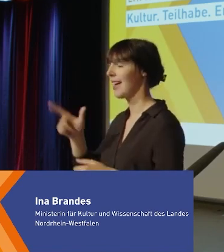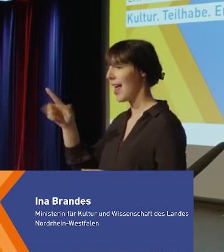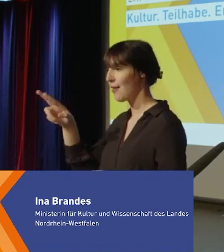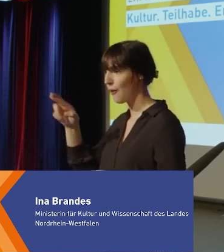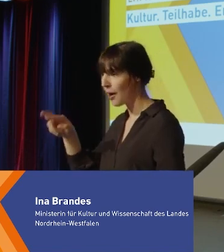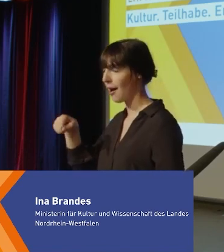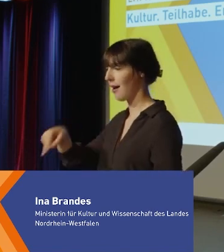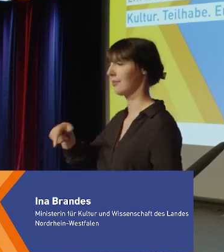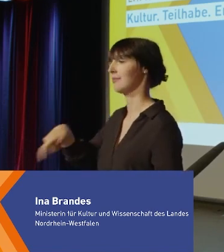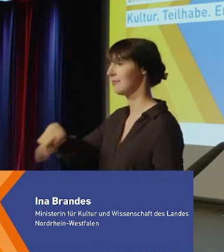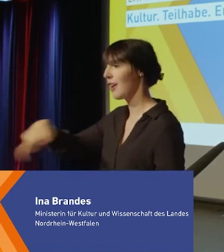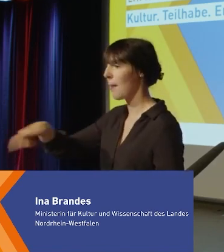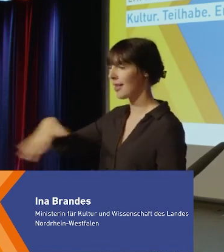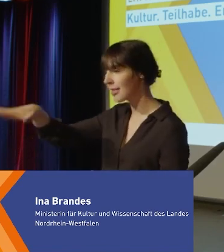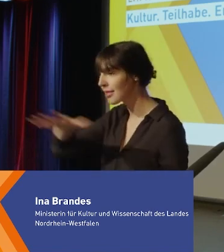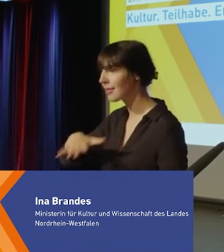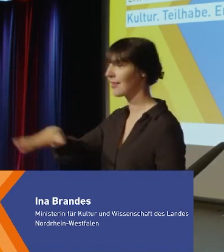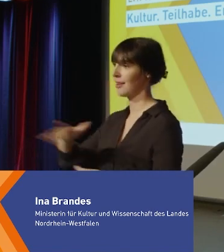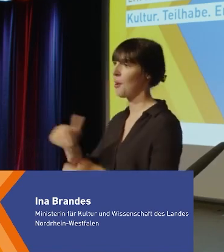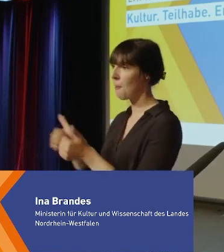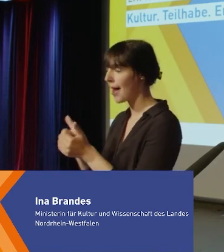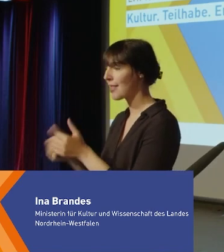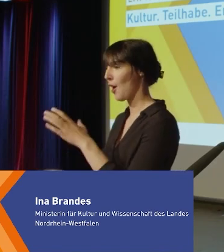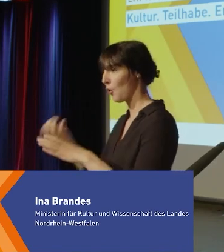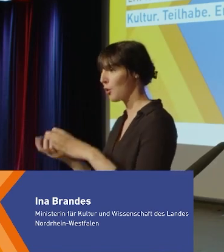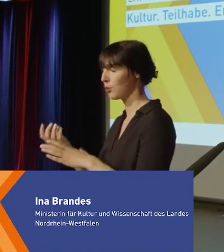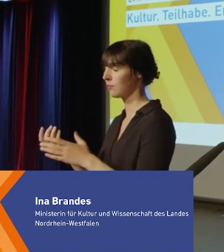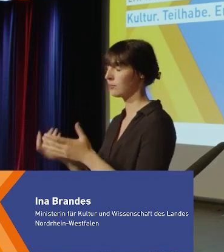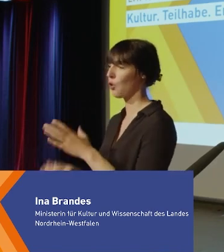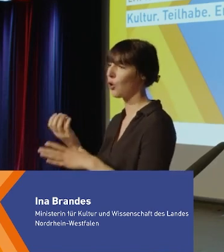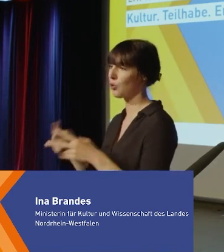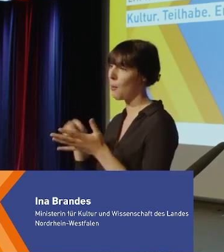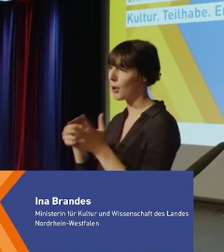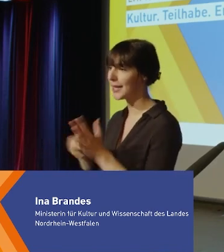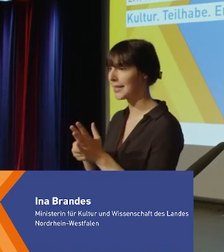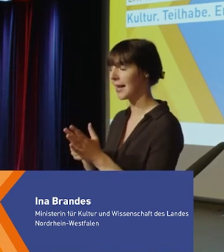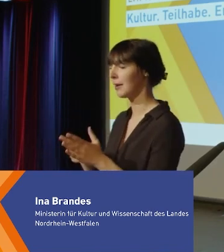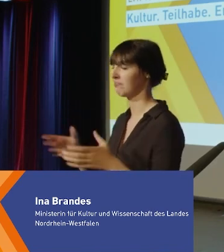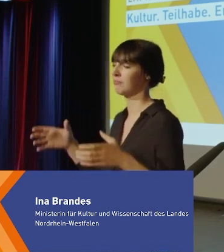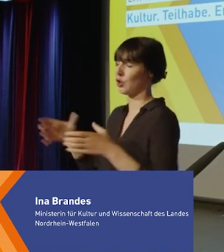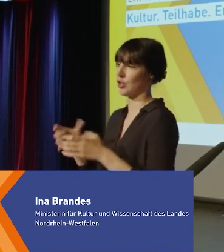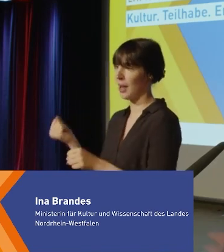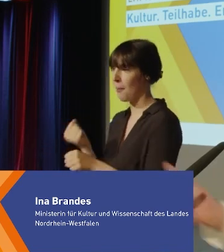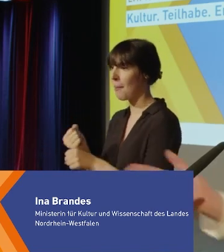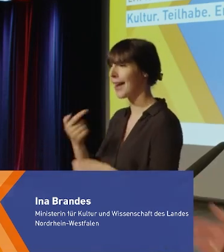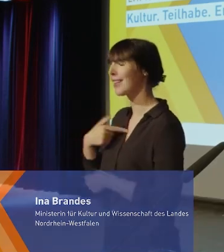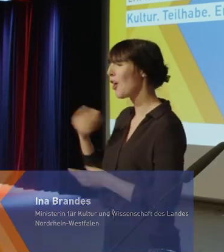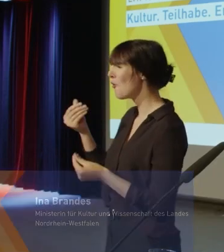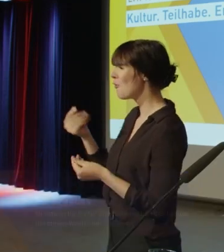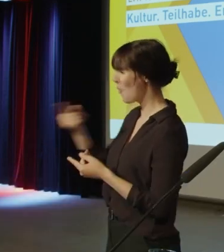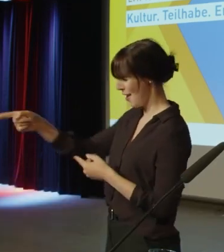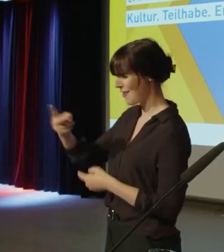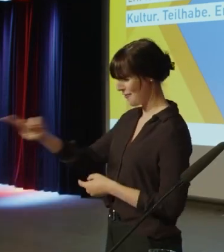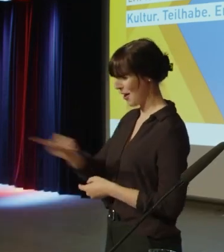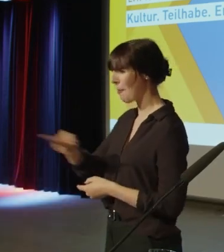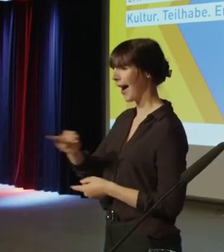einen unserer wichtigsten Partner in der Kulturpolitik. Wir machen ungeheuer viel zusammen. Wir sehen uns gefühlt ja auch jede Woche. Also wir sehen uns im Moment wirklich jede